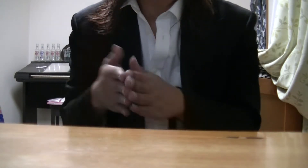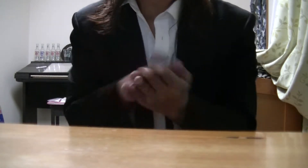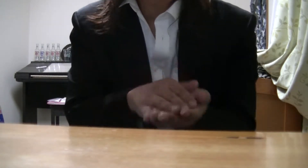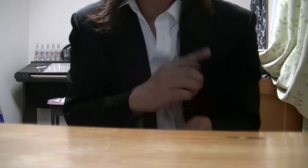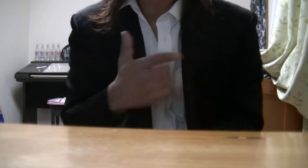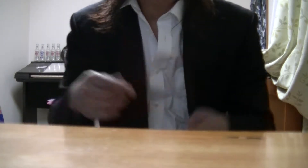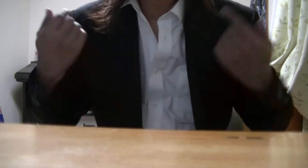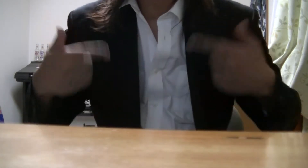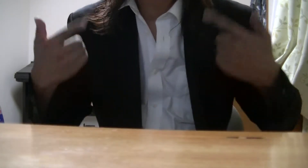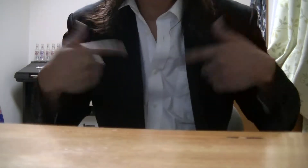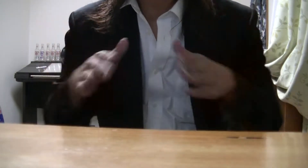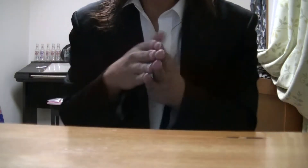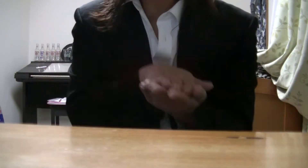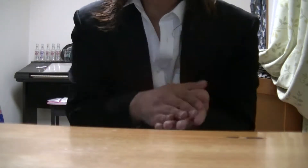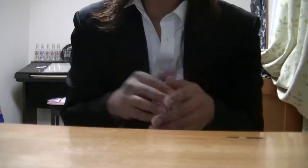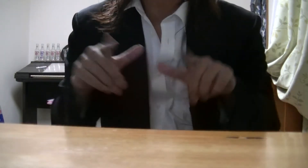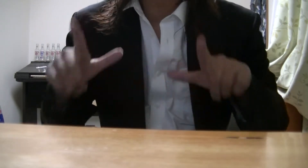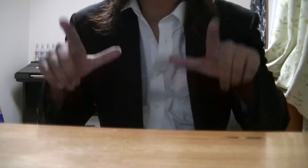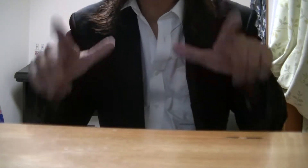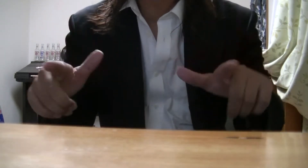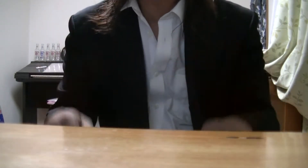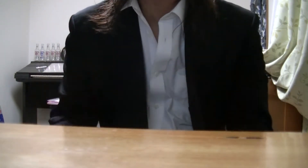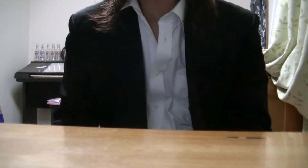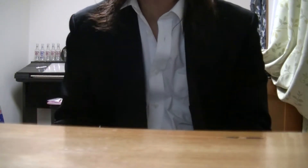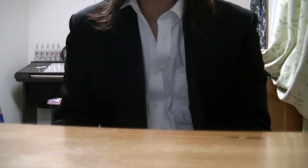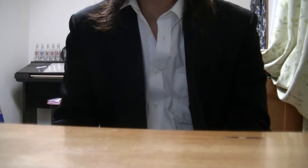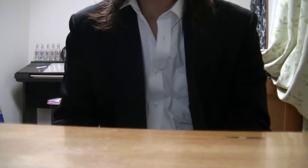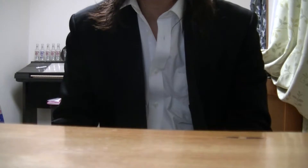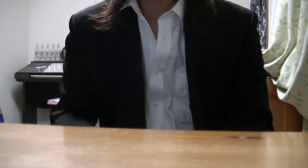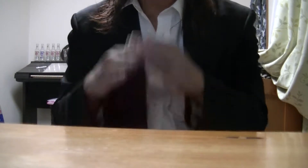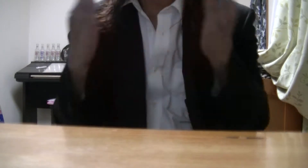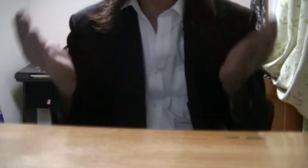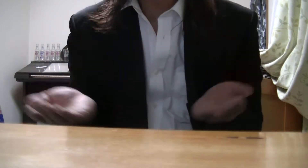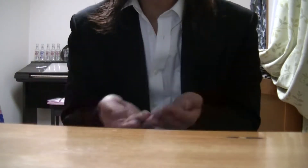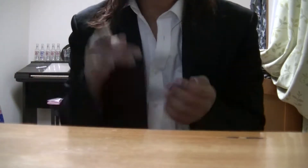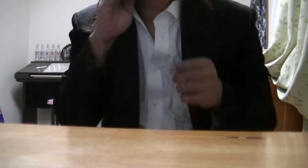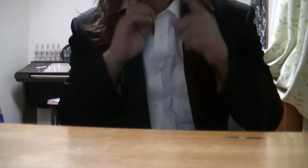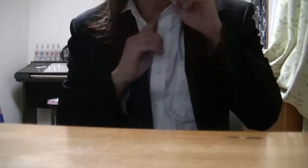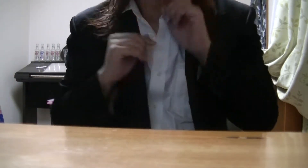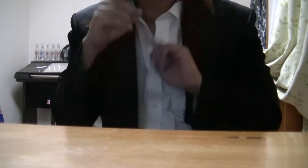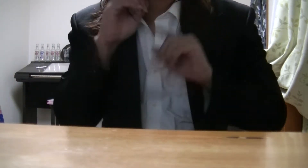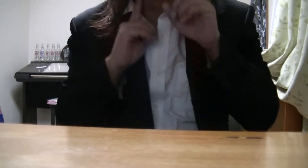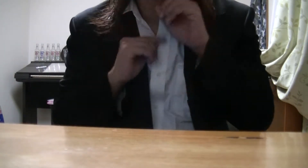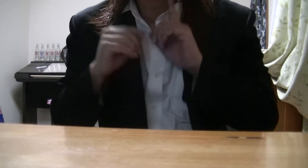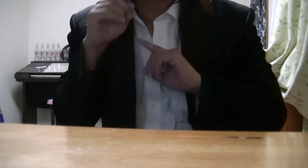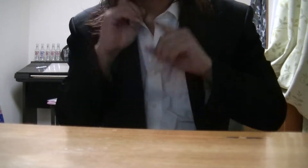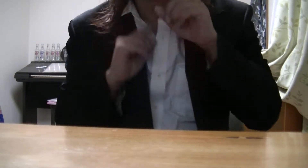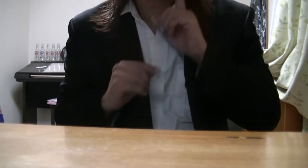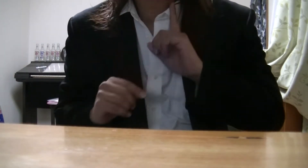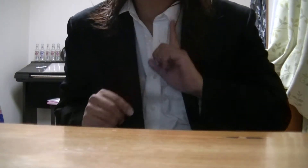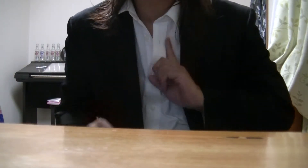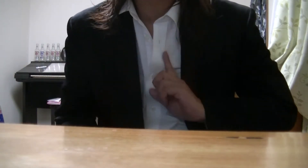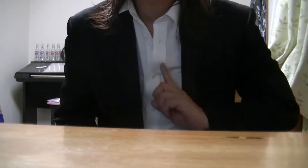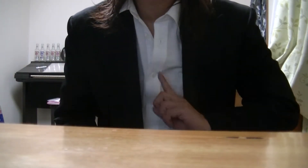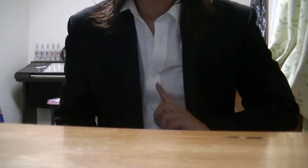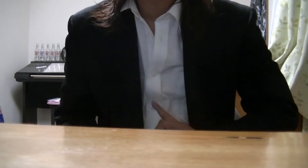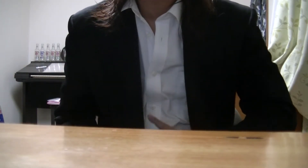お葬式やった、全部泣ききらんぐらいお葬式行ったよ、しかもね